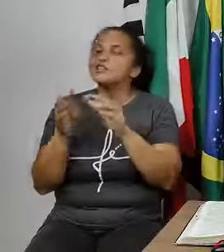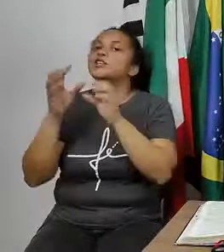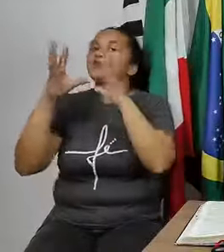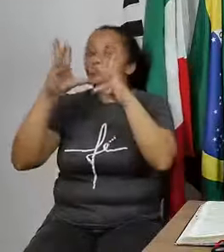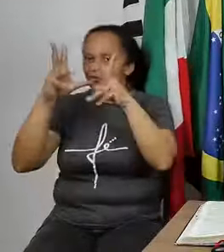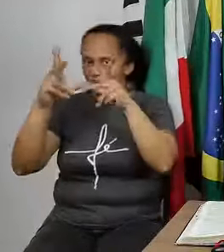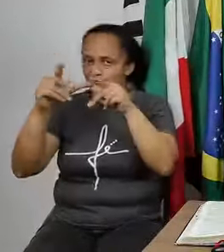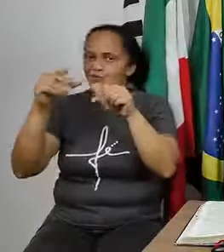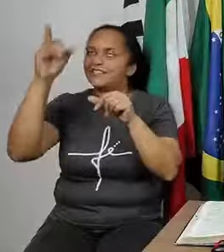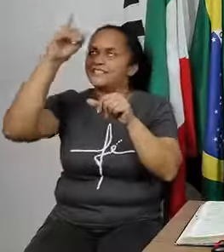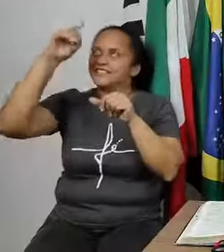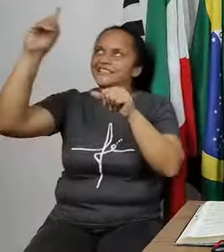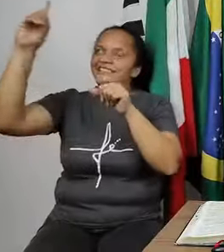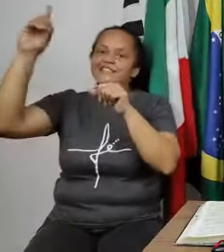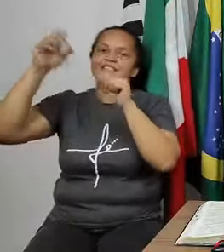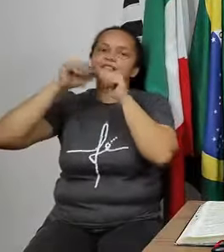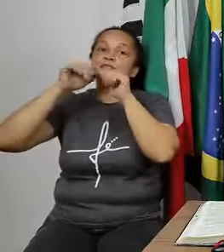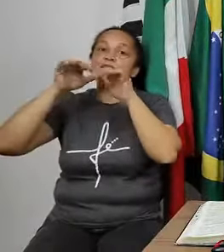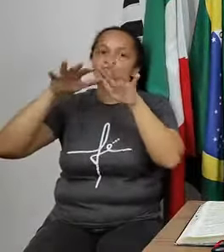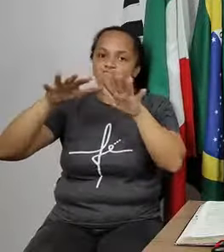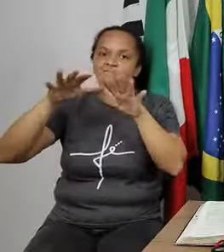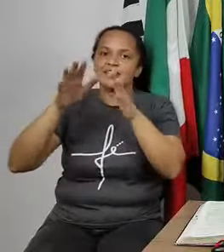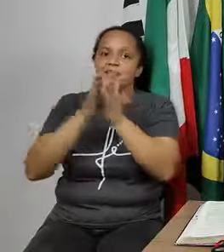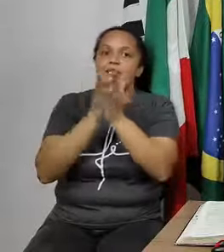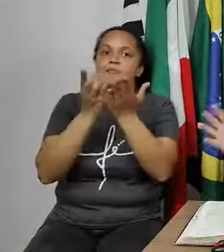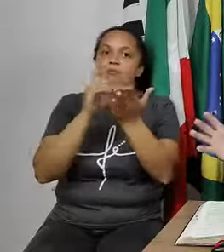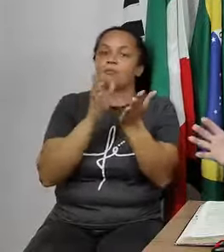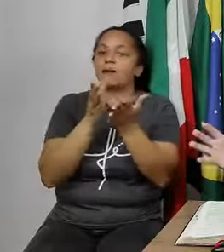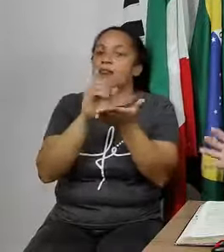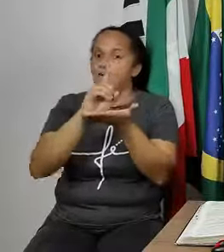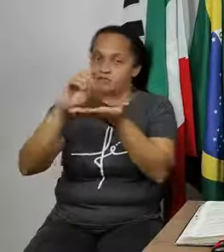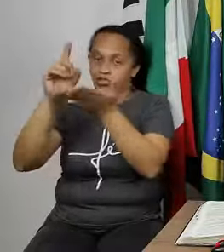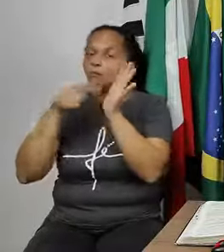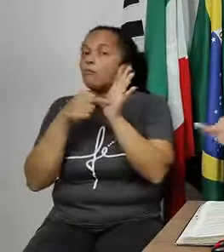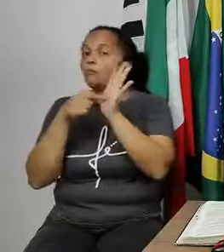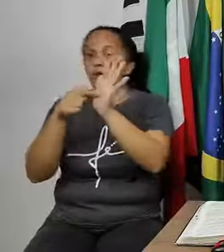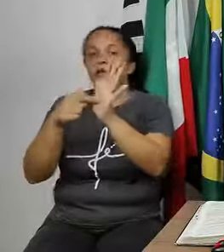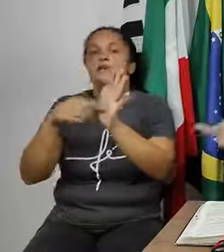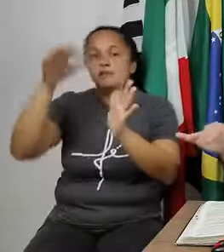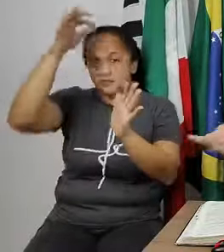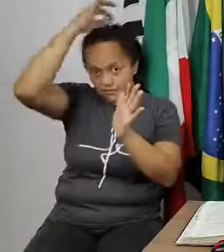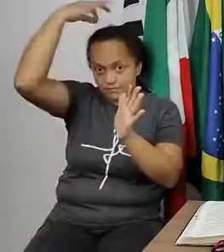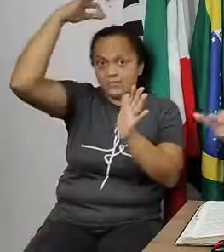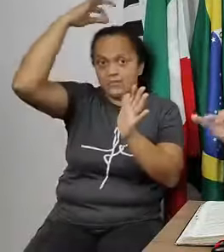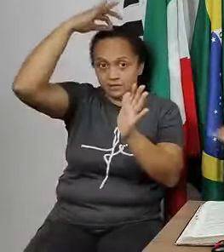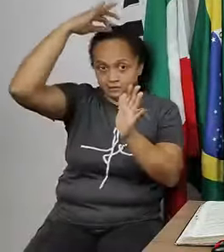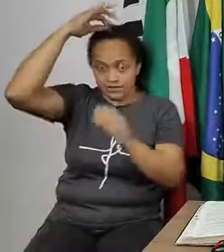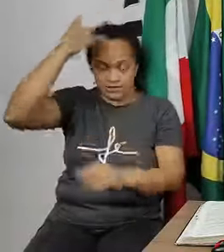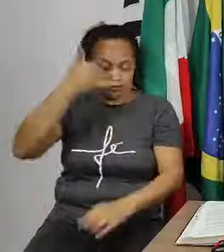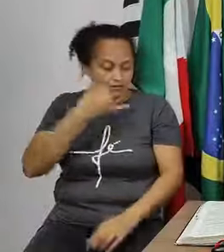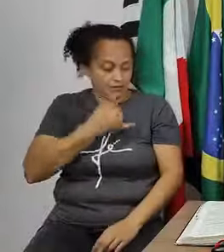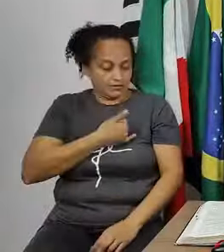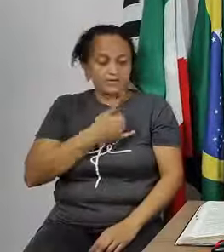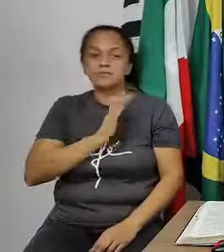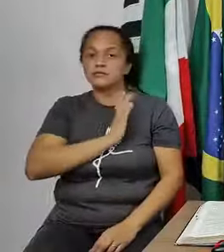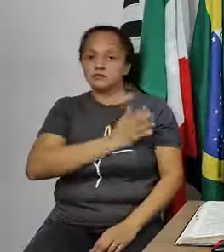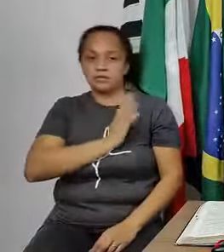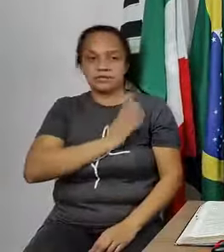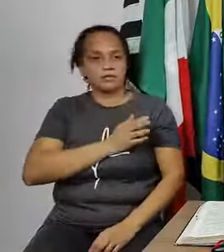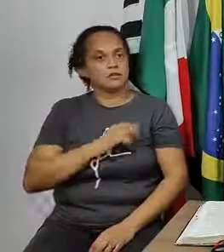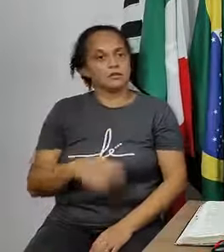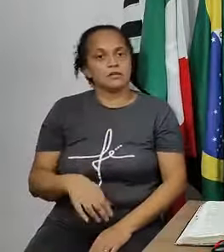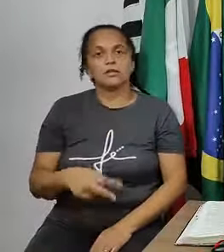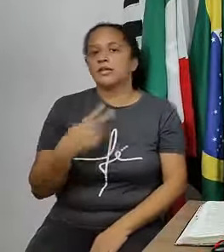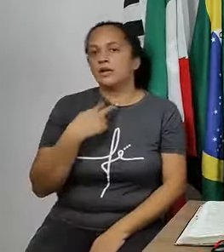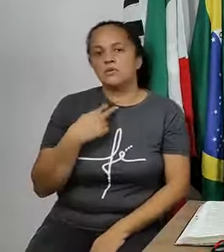Espírito Santo testifica no nosso coração. Nós não devemos basear, apoiar a nossa fé sobre as